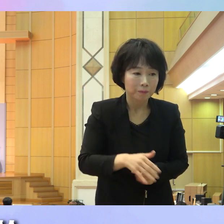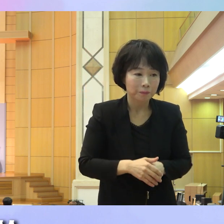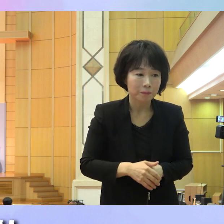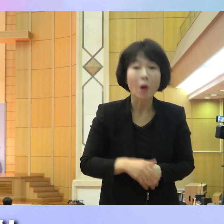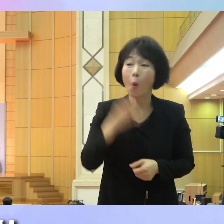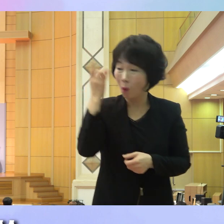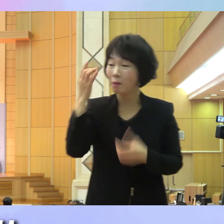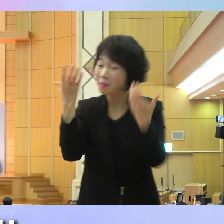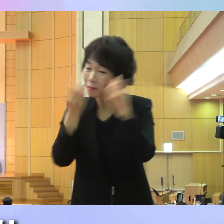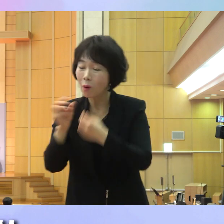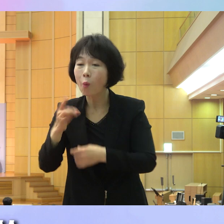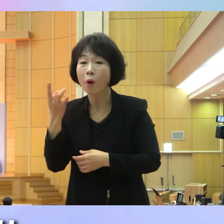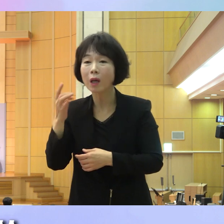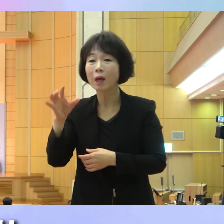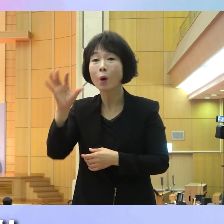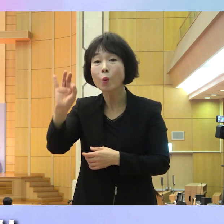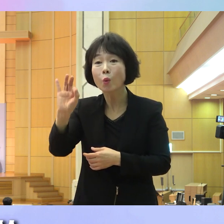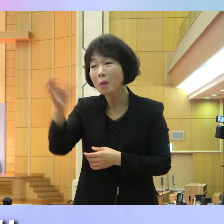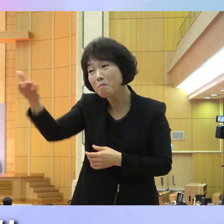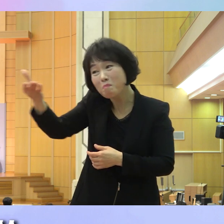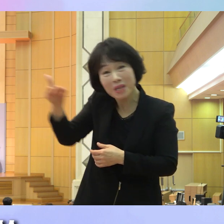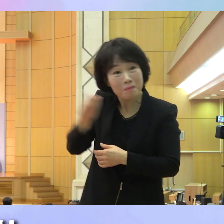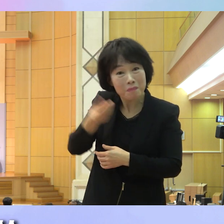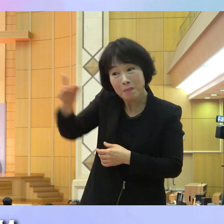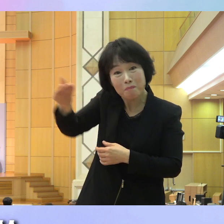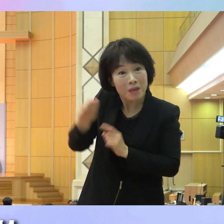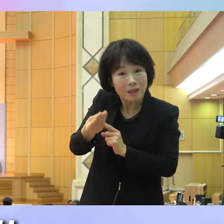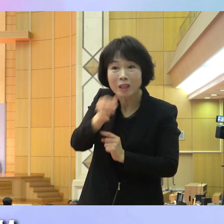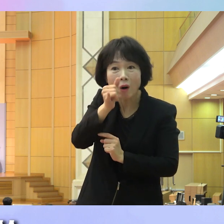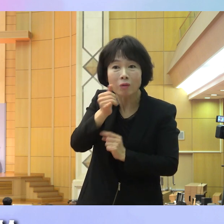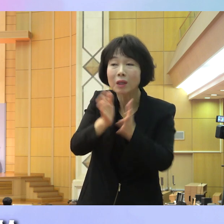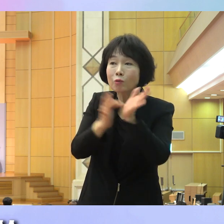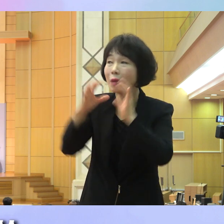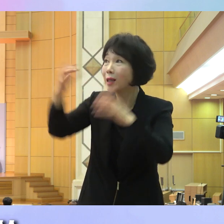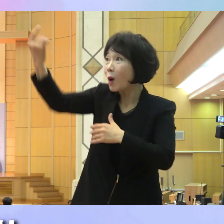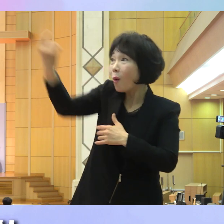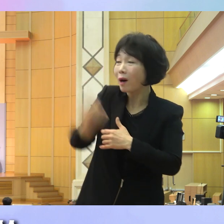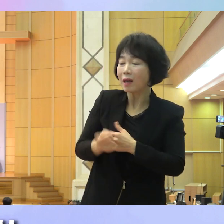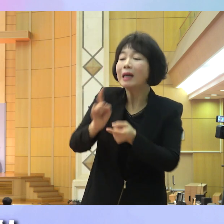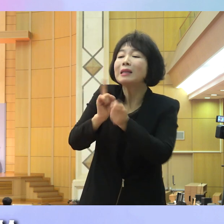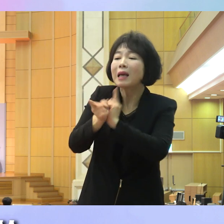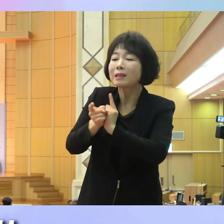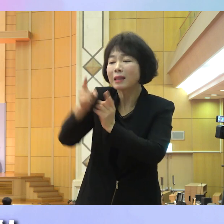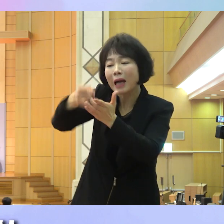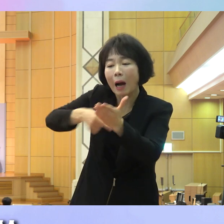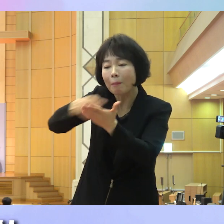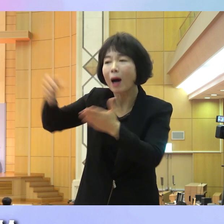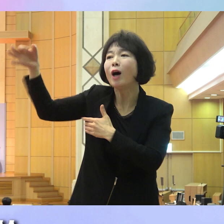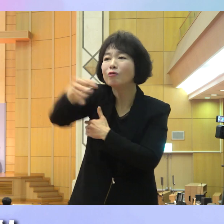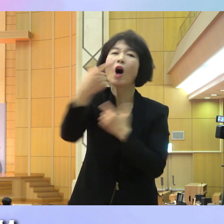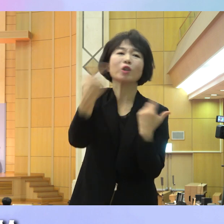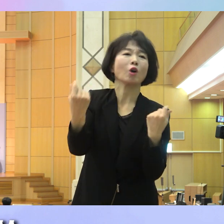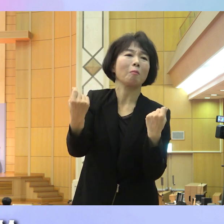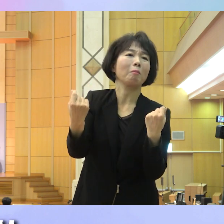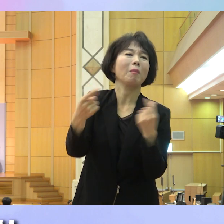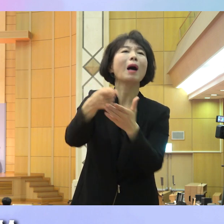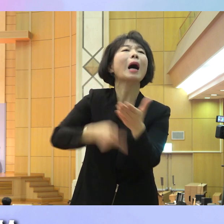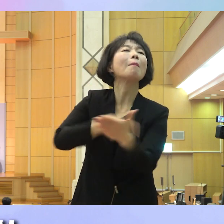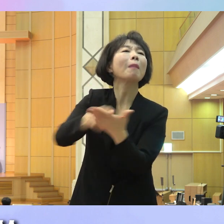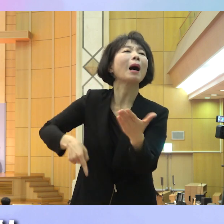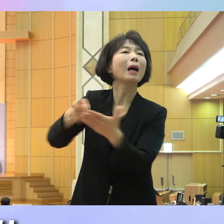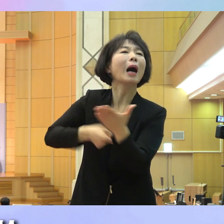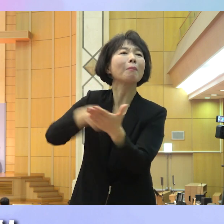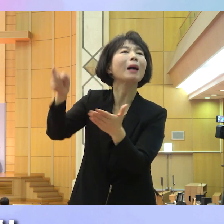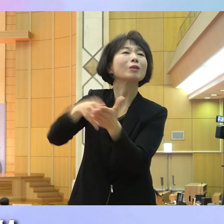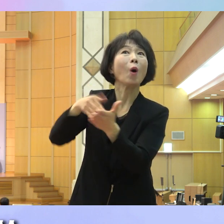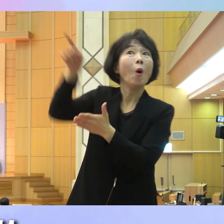빚이 있었는데 빚이 없어지잖아요. 그런 것처럼 내가 죄가 있었는데 죄의